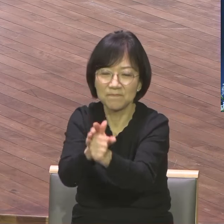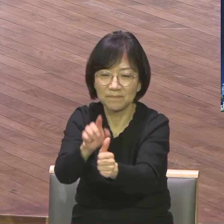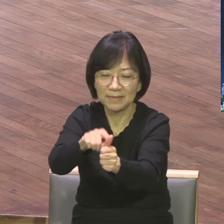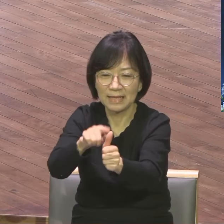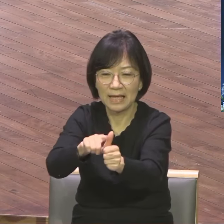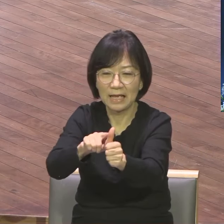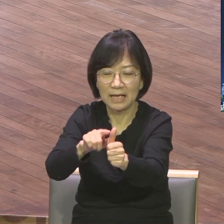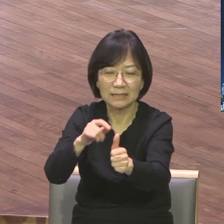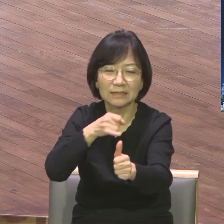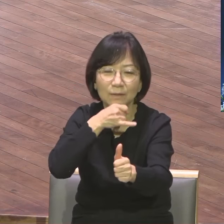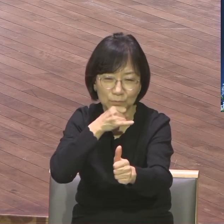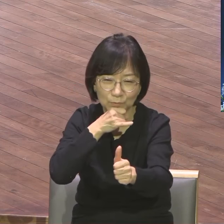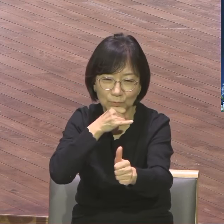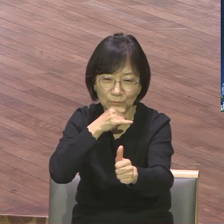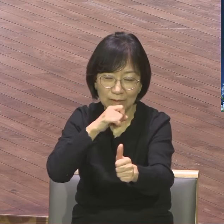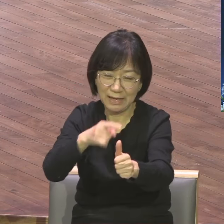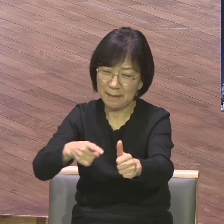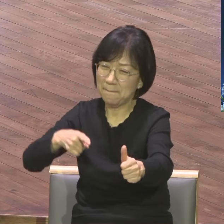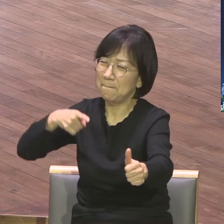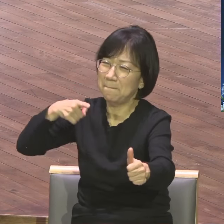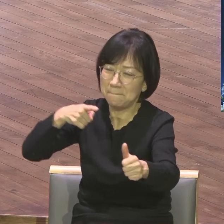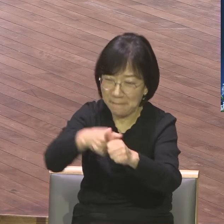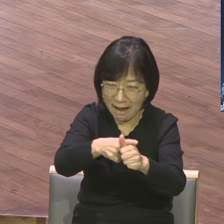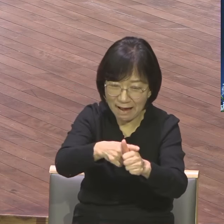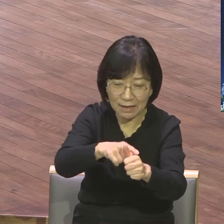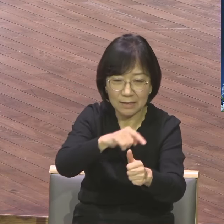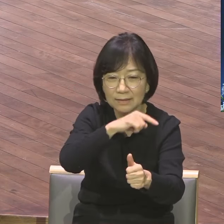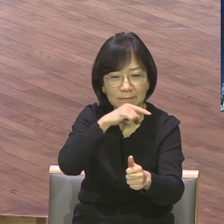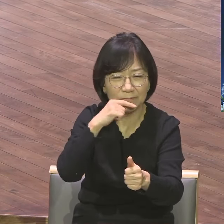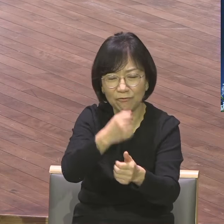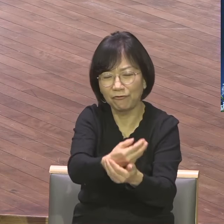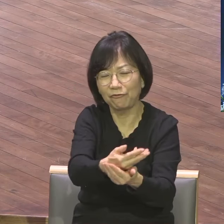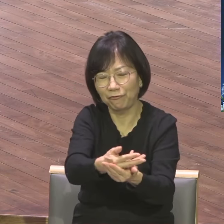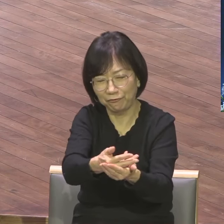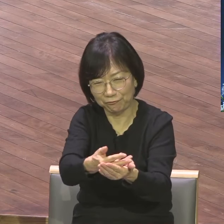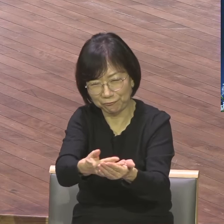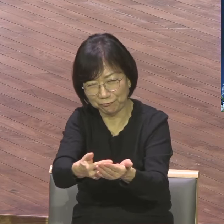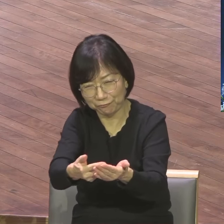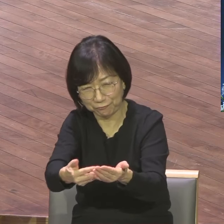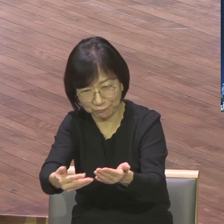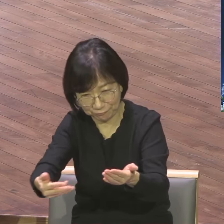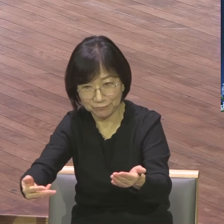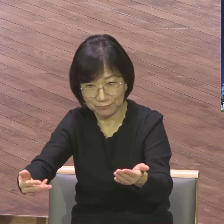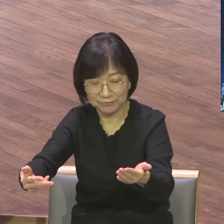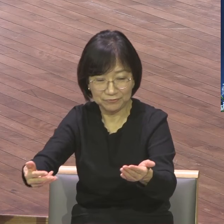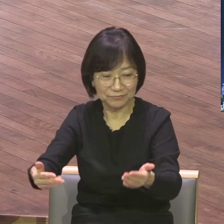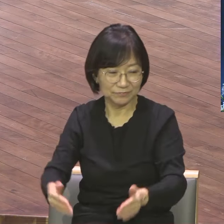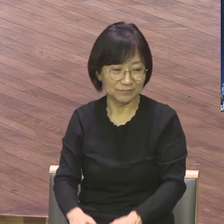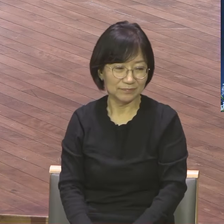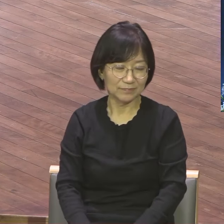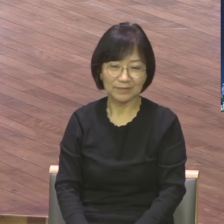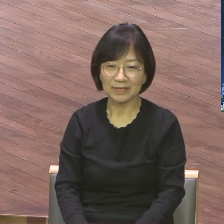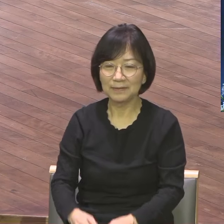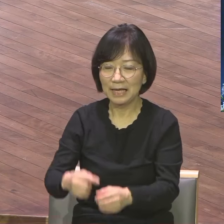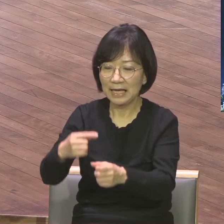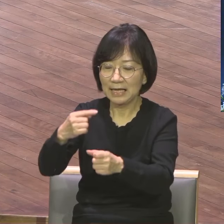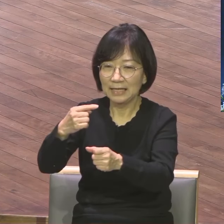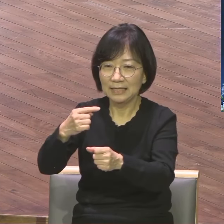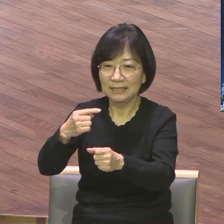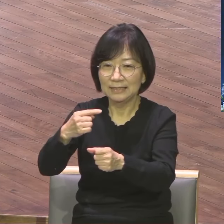그리고 그 피를 번제단에 뿌리는 것이 아니라 1년에 한 번씩 성소 안에